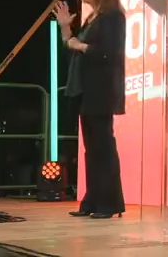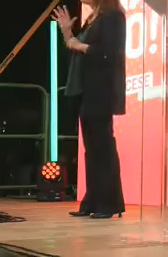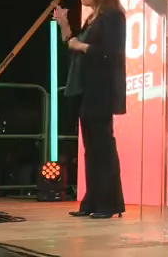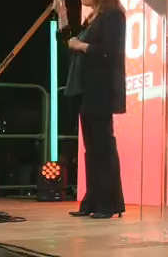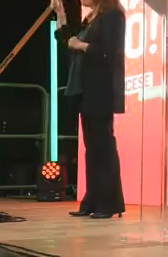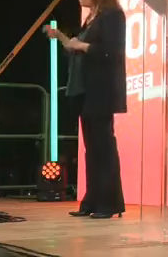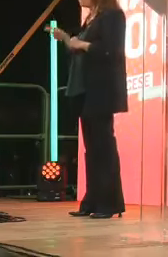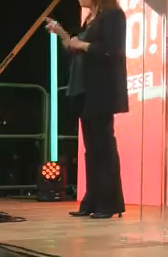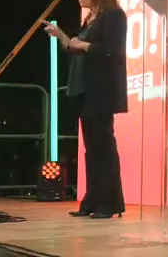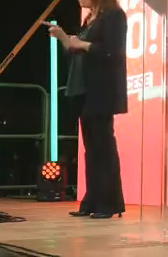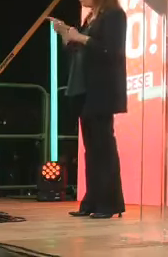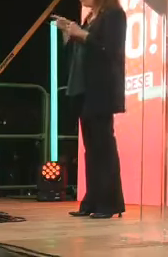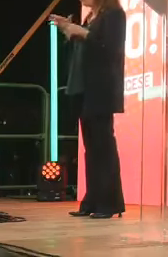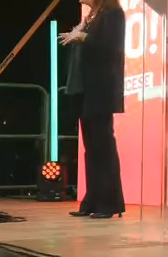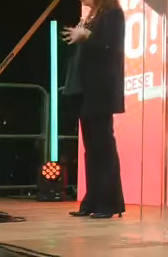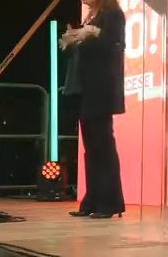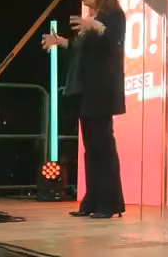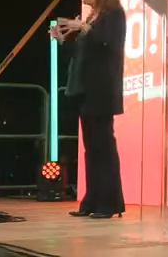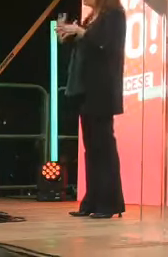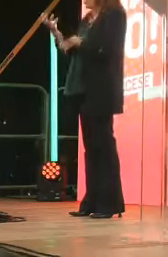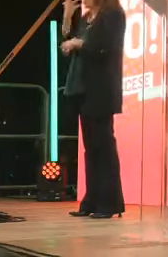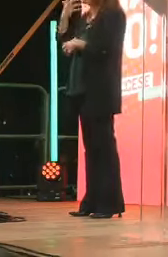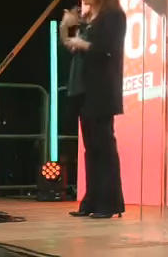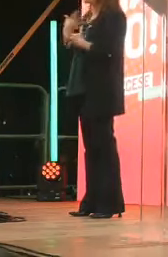attacchi che arrivano a questa nostra comunità.